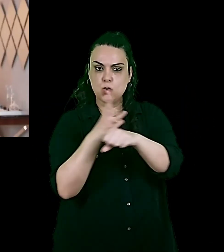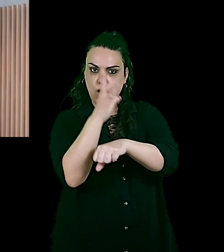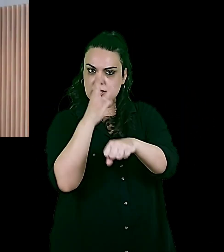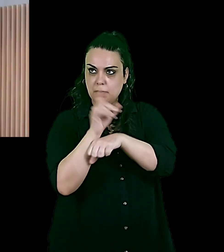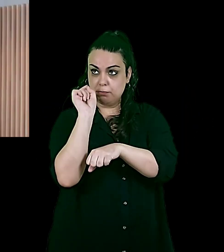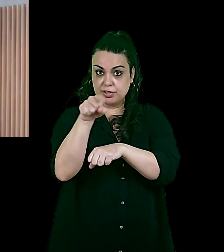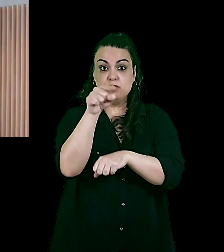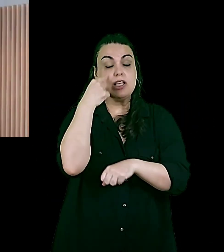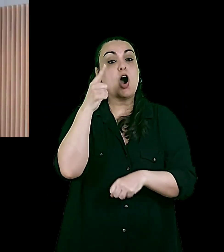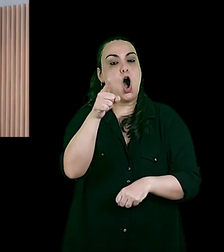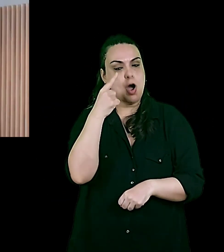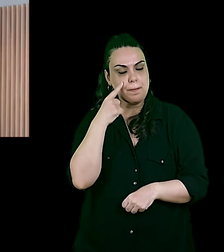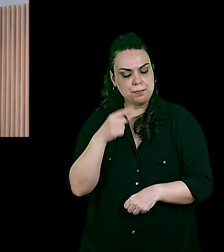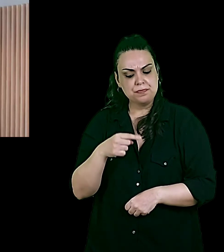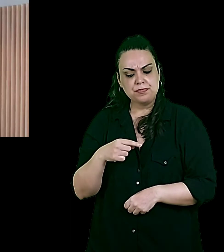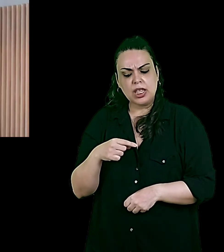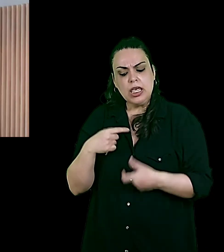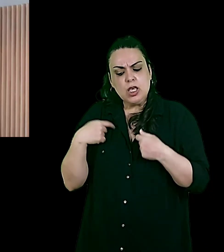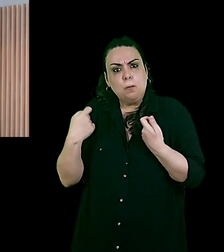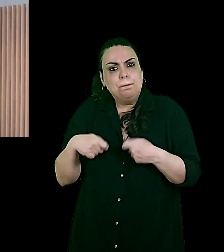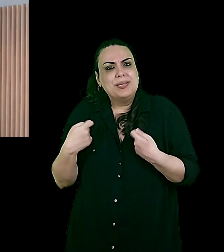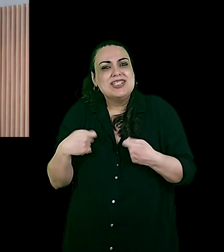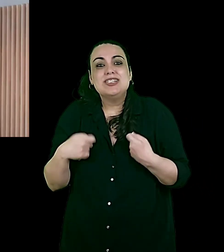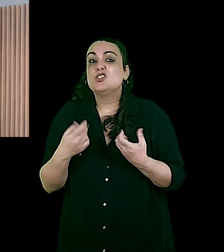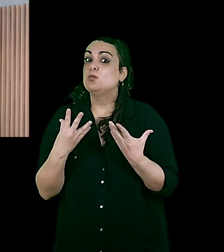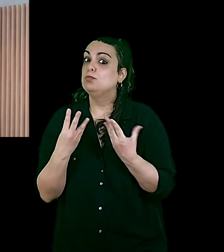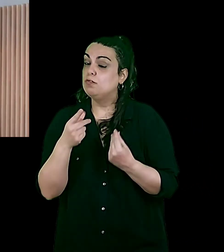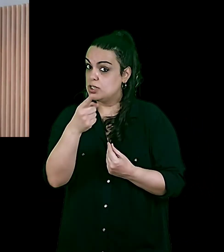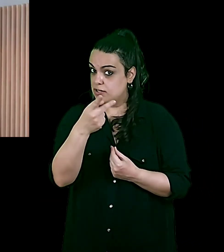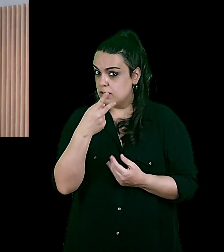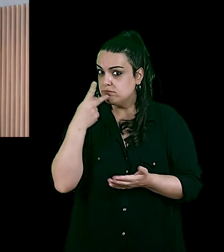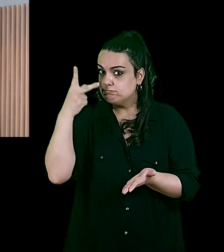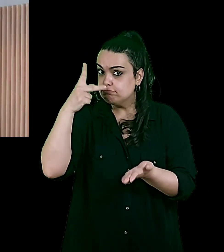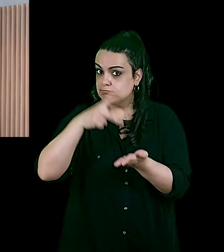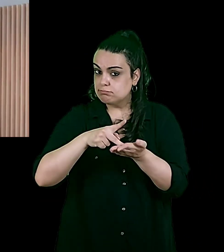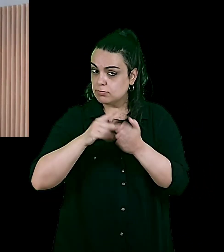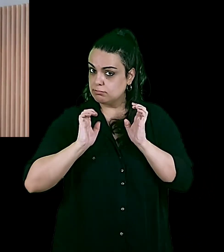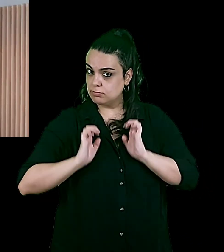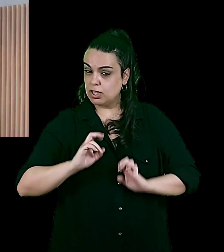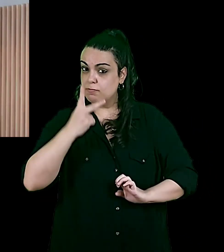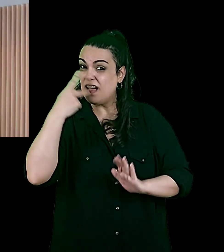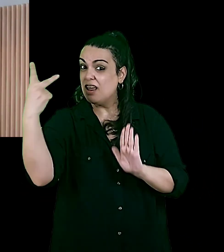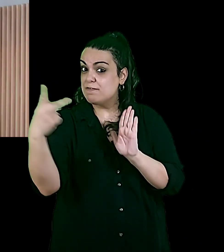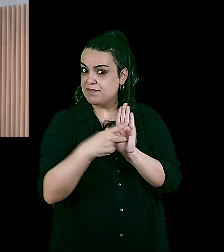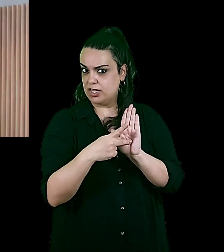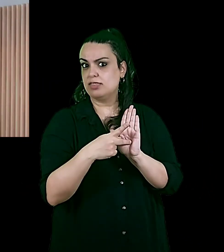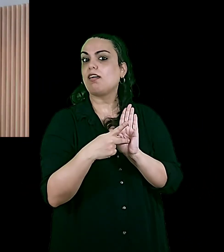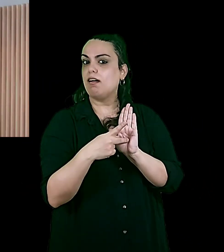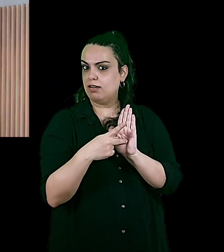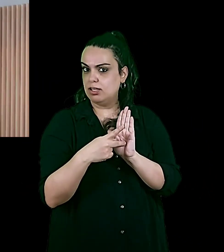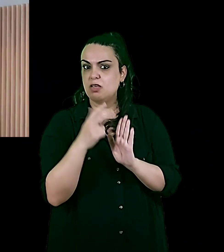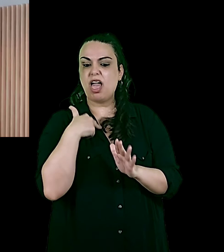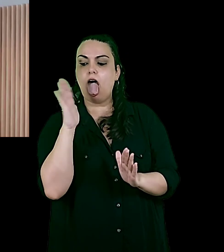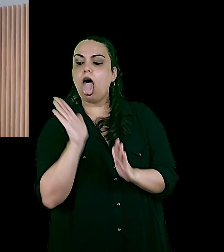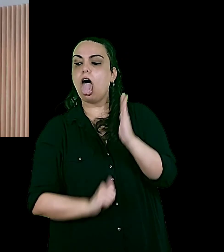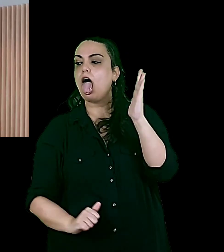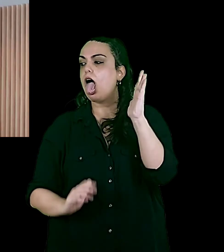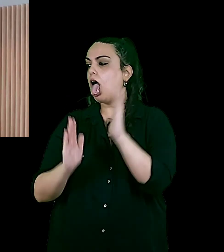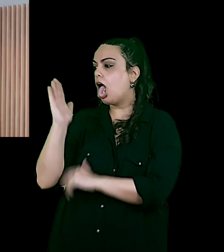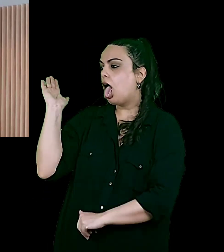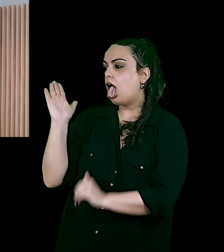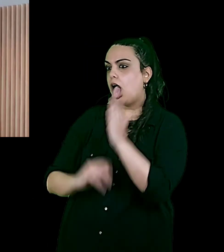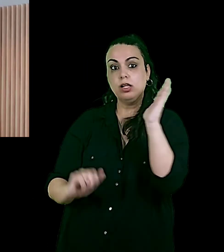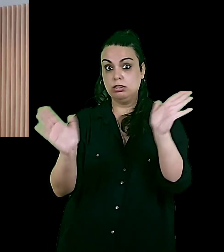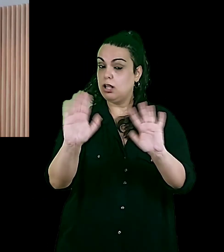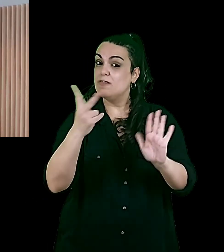WhatsApp. E na terceira e última tarefa, eu preciso muito que você seja honesto e honesta consigo próprio. Você vai